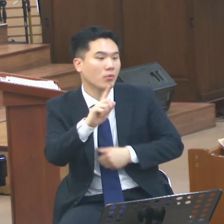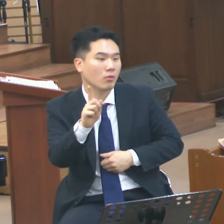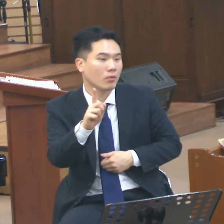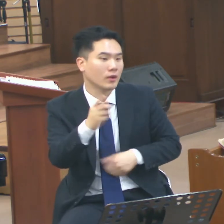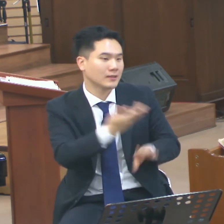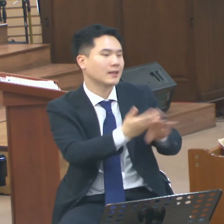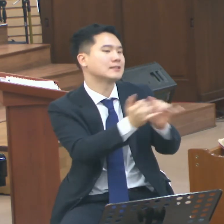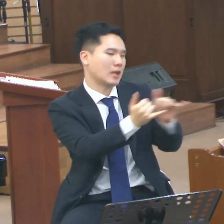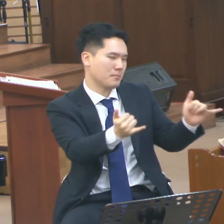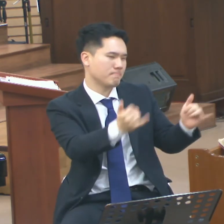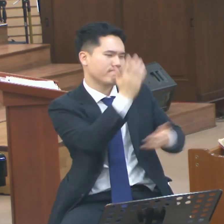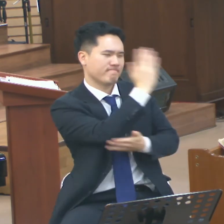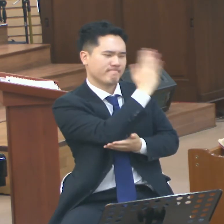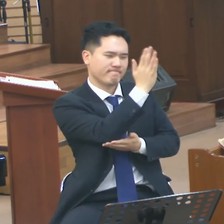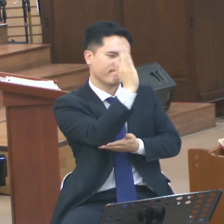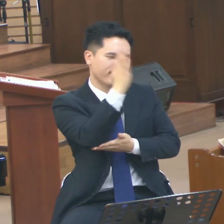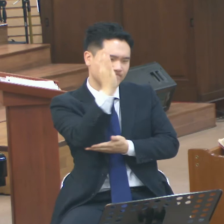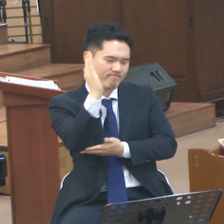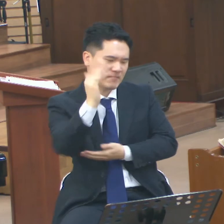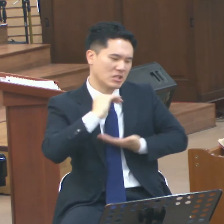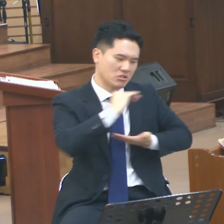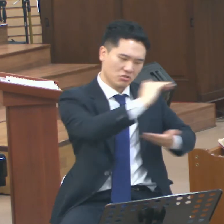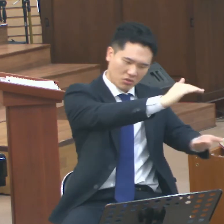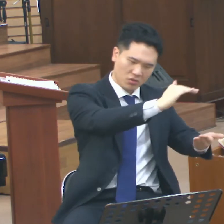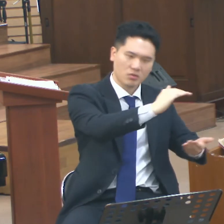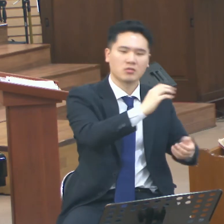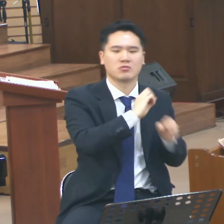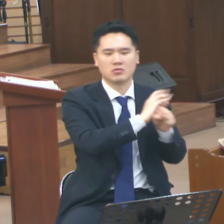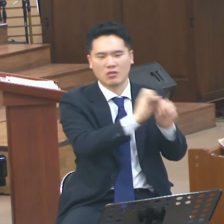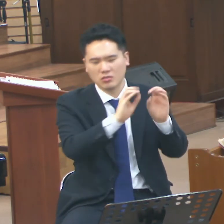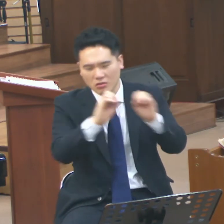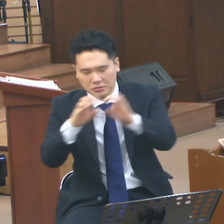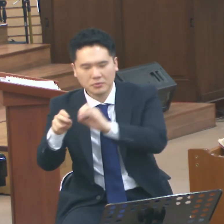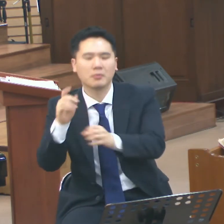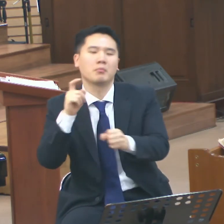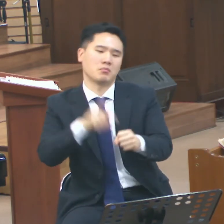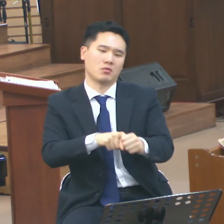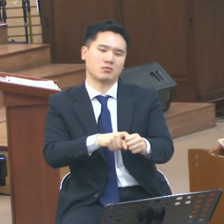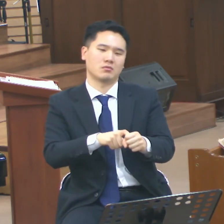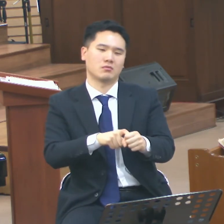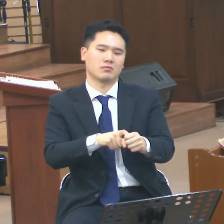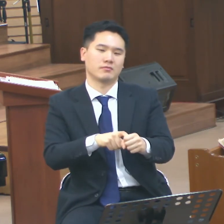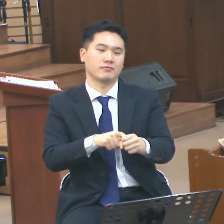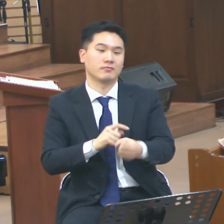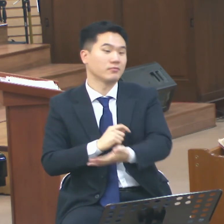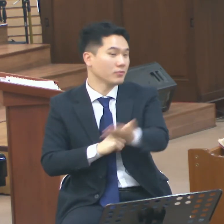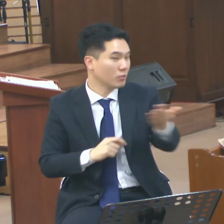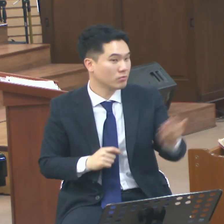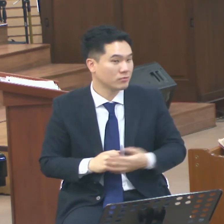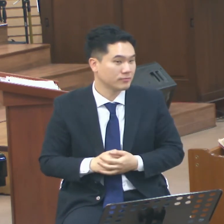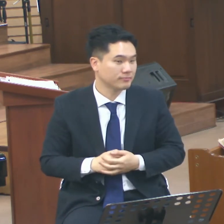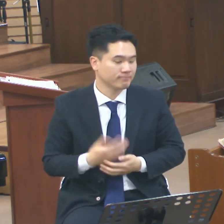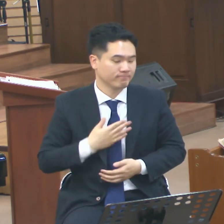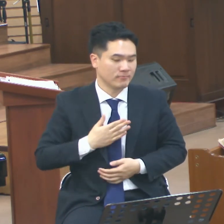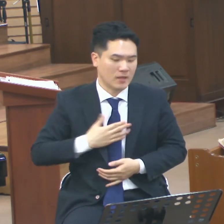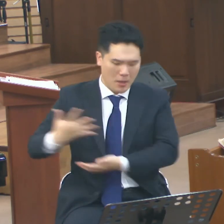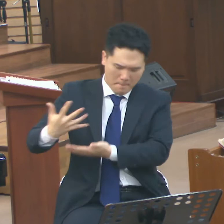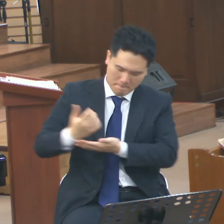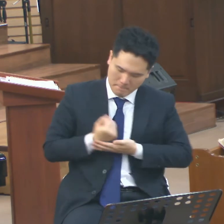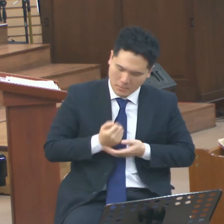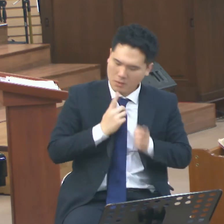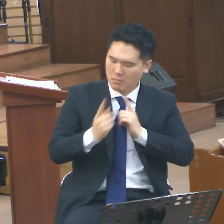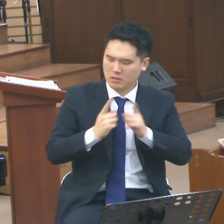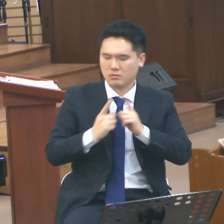우리도 마찬가지예요. 모든 것이 흡족합니까? 다 갖추었습니까? 그렇지 않아요. 우리가 받아야 될 말씀이